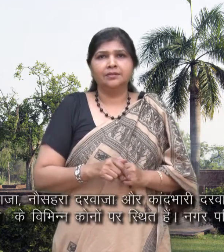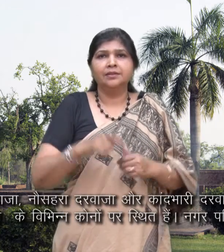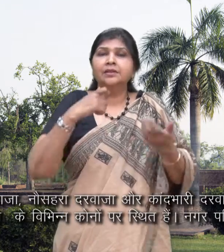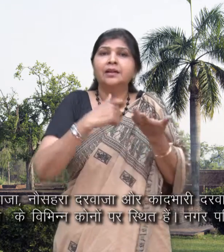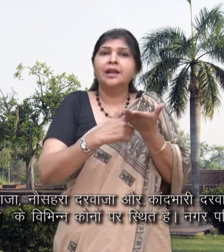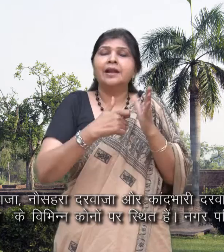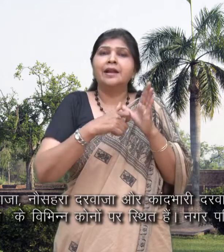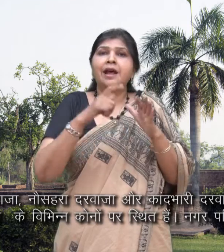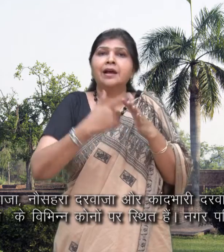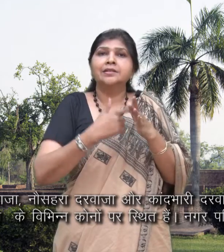राजगढ़ दरवाजा,